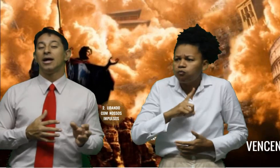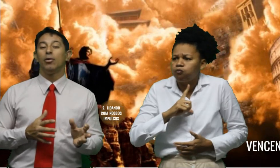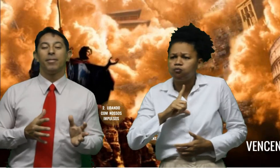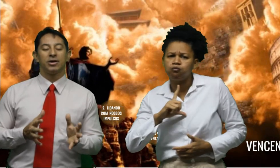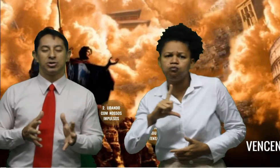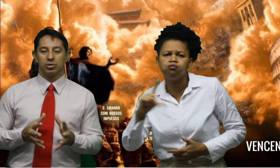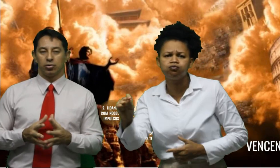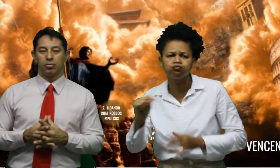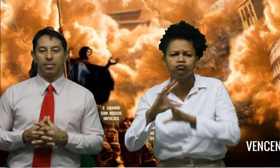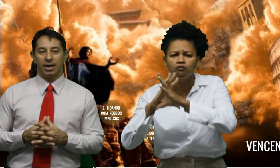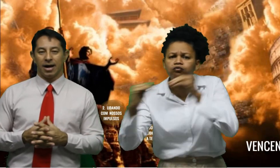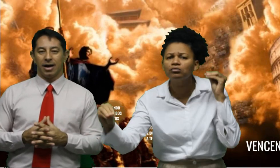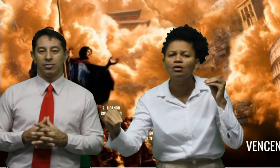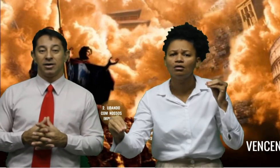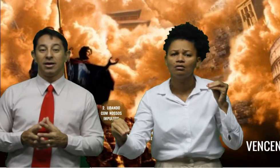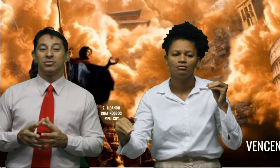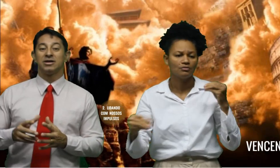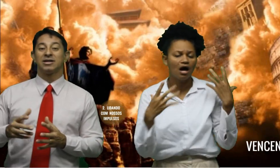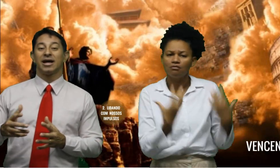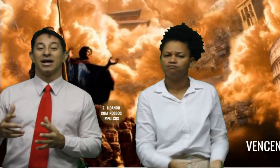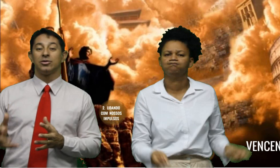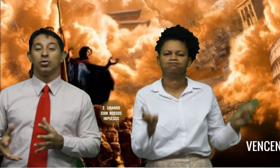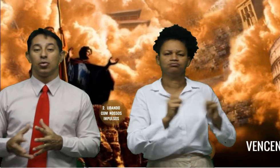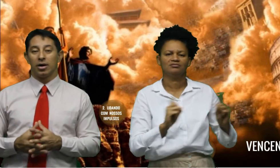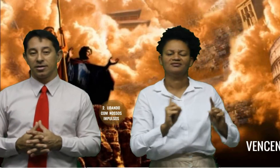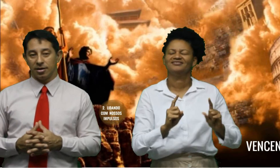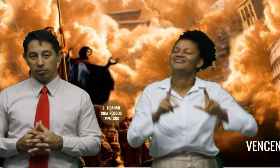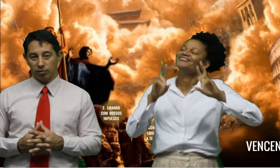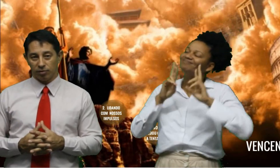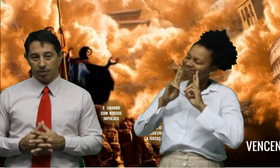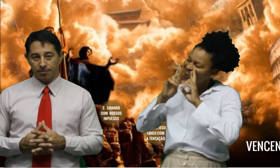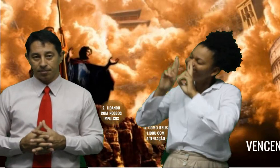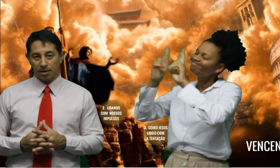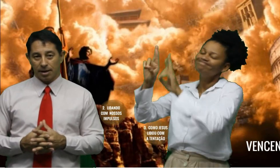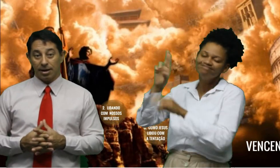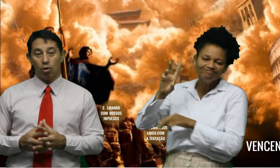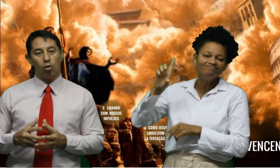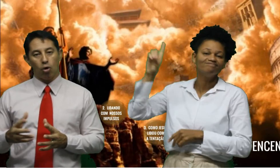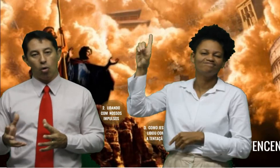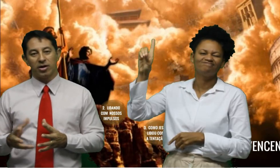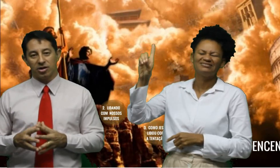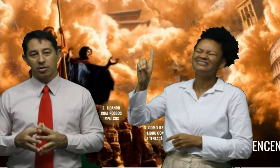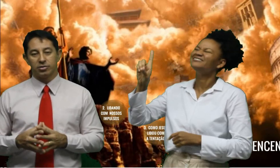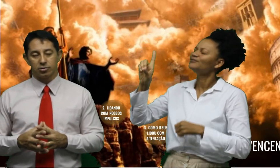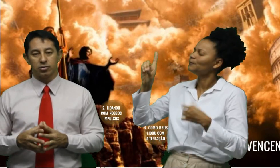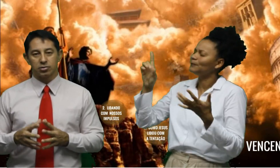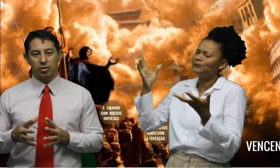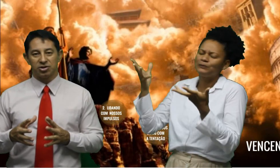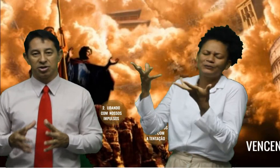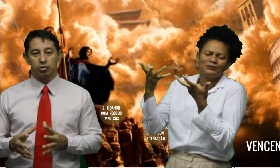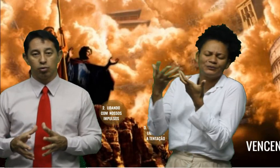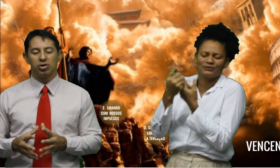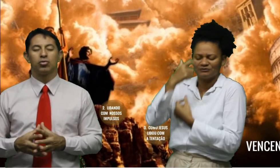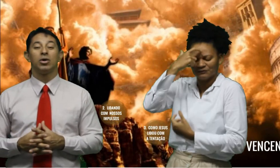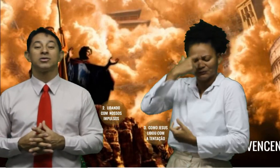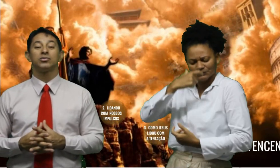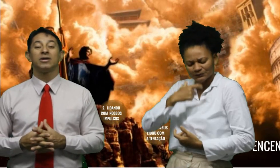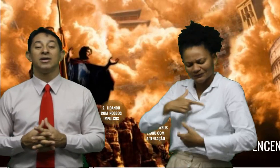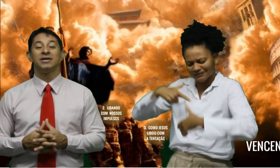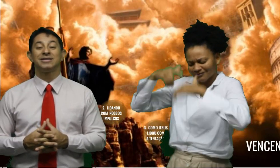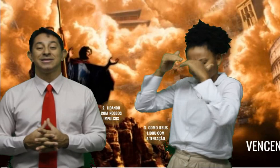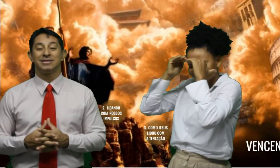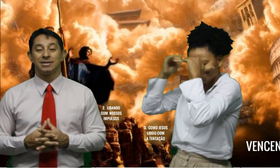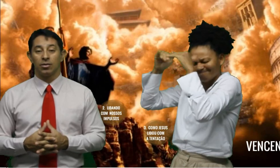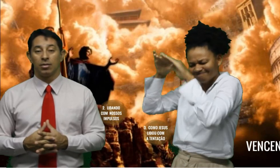e não praticou o pecado, ele não desagradou a Deus, ele honrou a Deus com sua atitude, com a